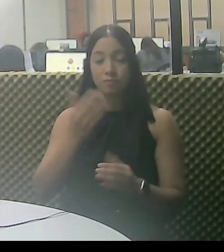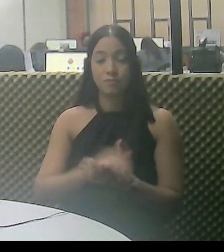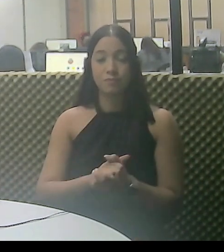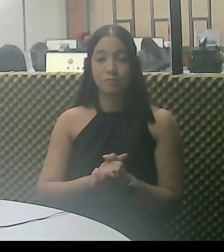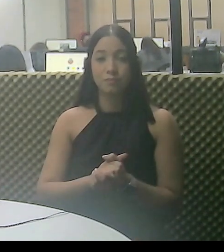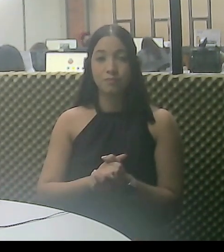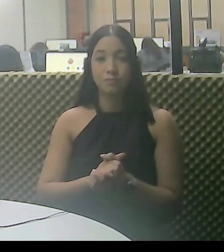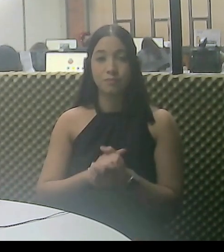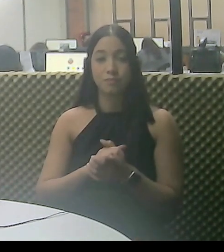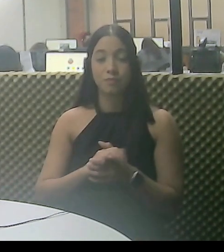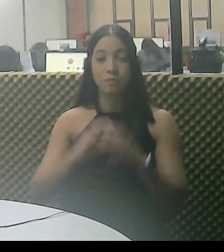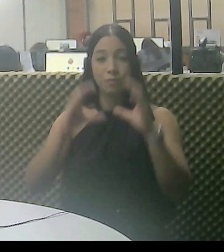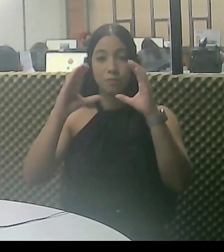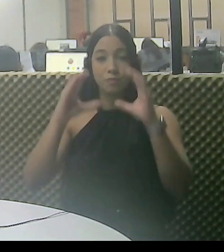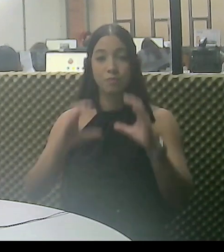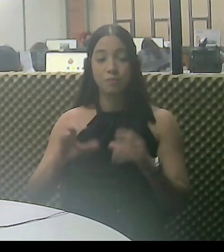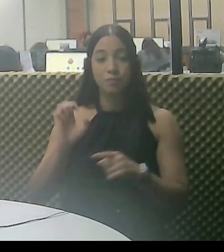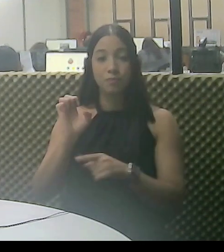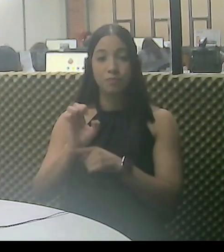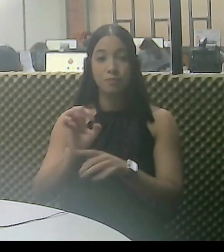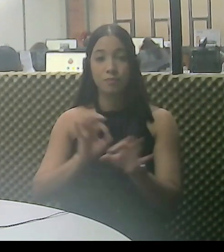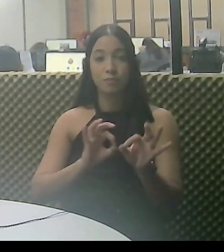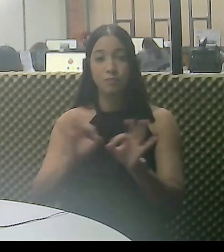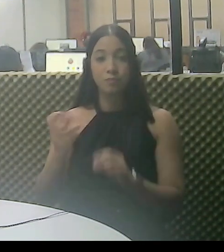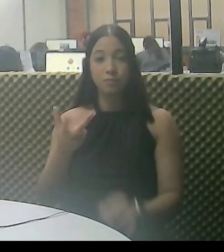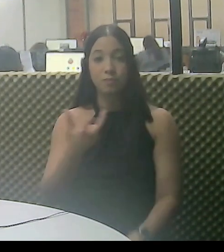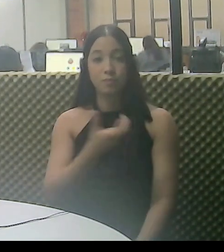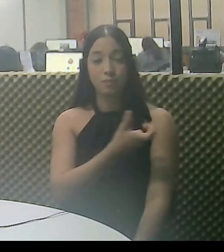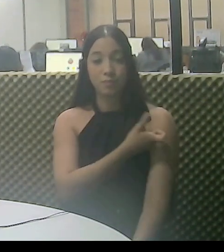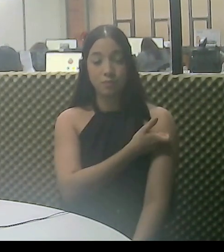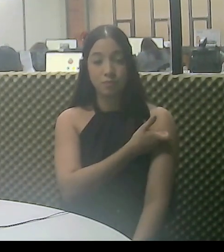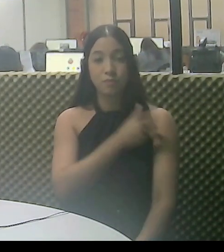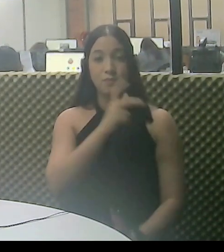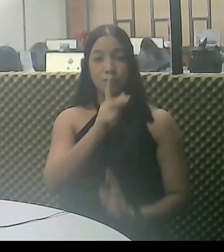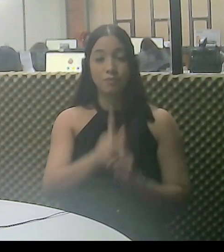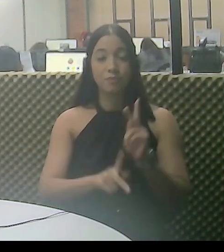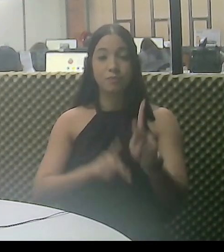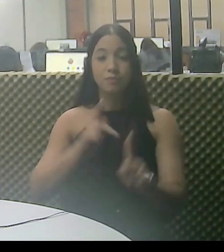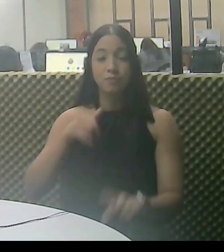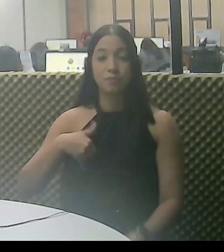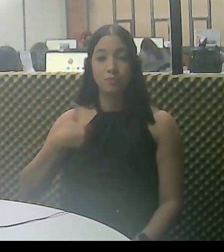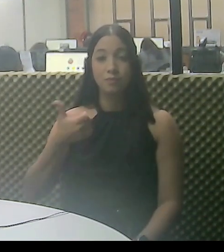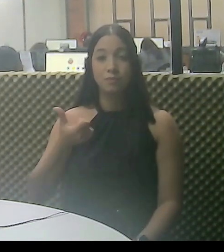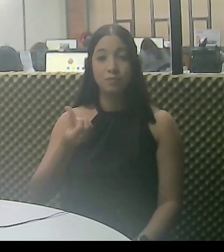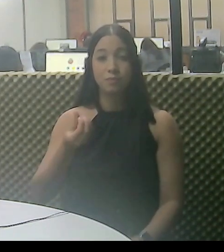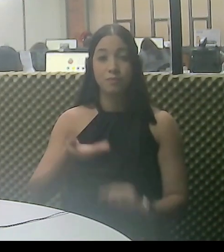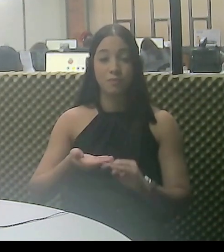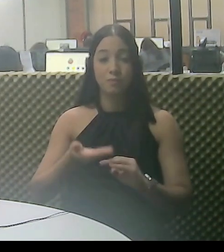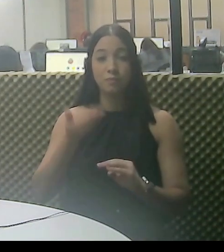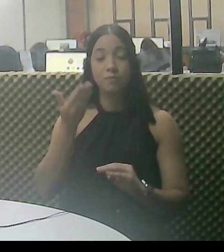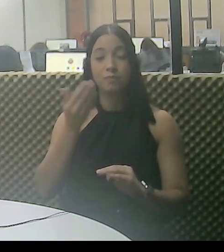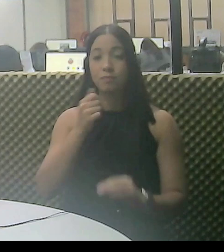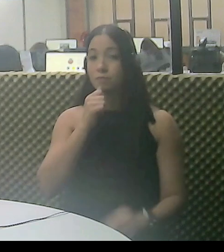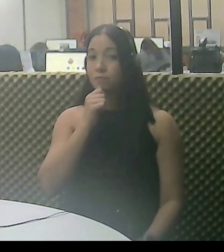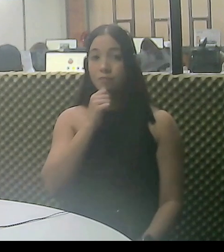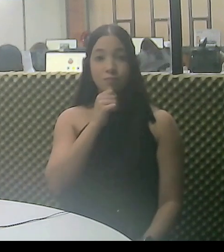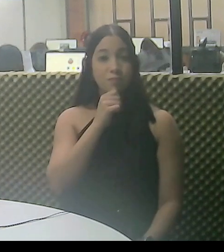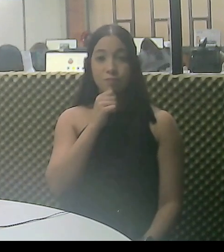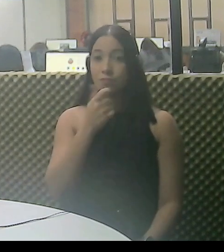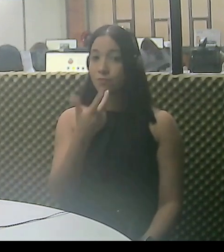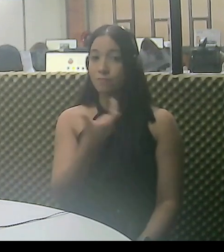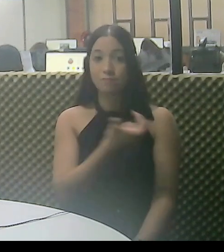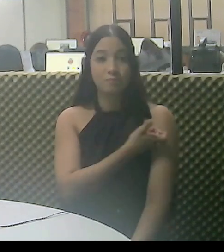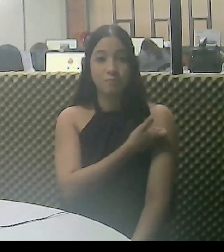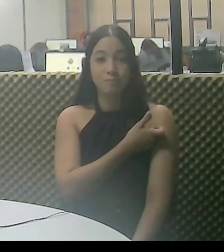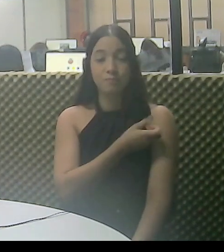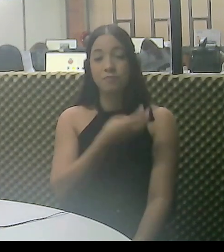a recomendação da Coordenação Estadual do Programa de Imunizações, a população de 16 anos ou mais, que ainda não está vacinada